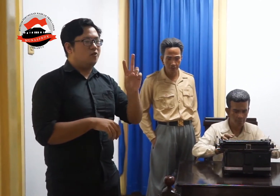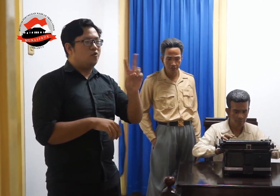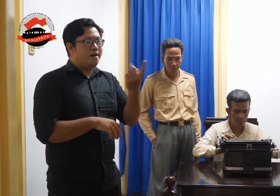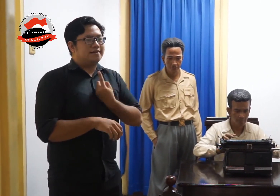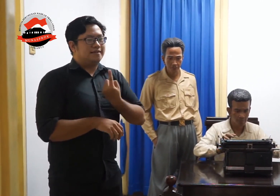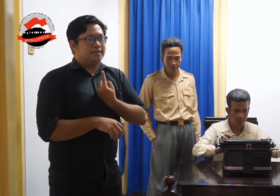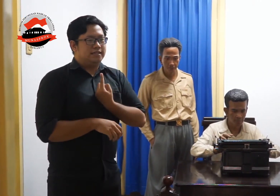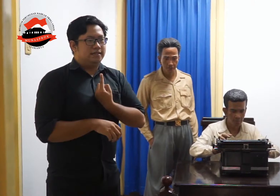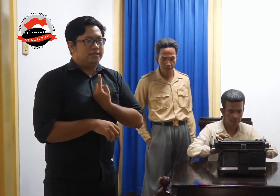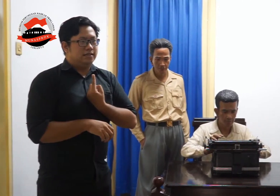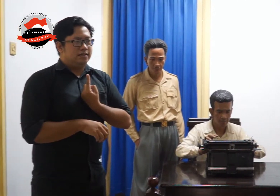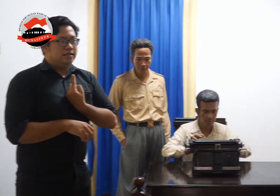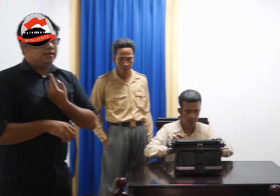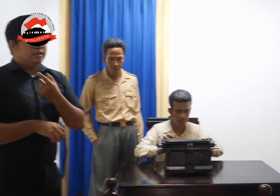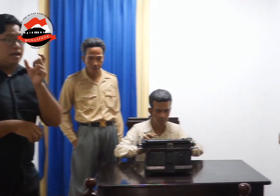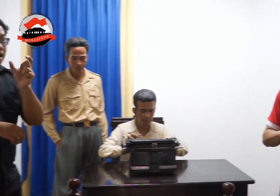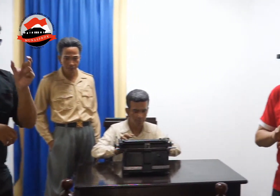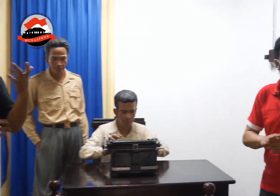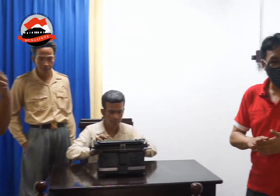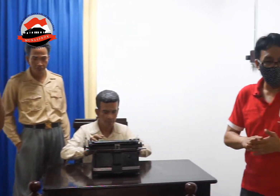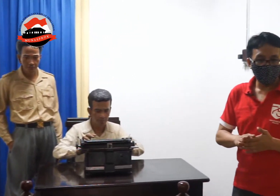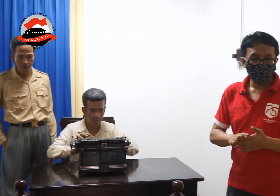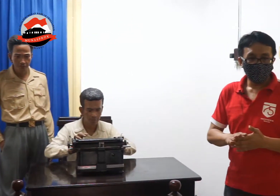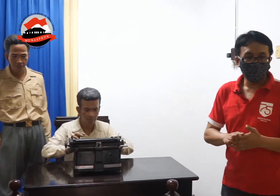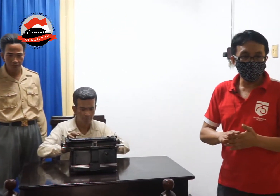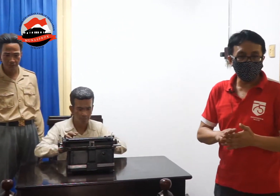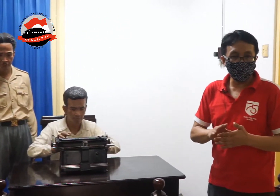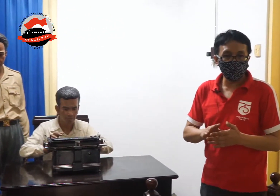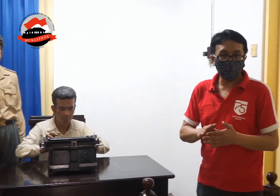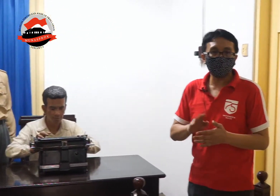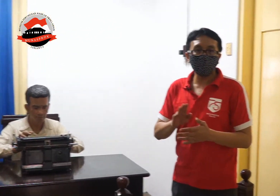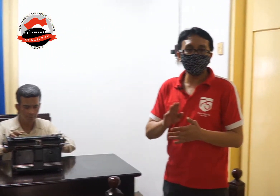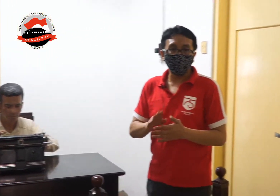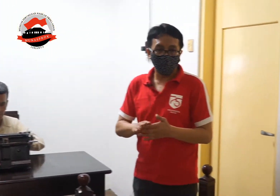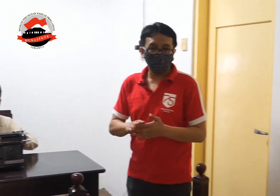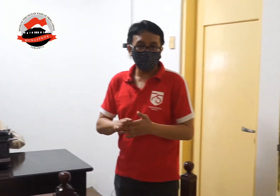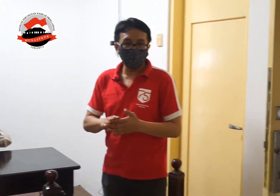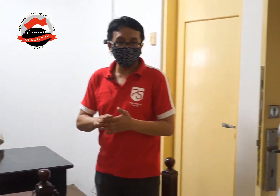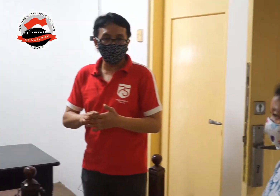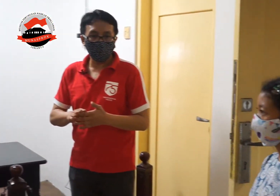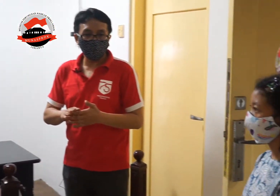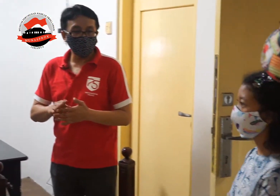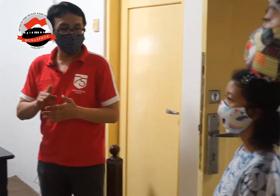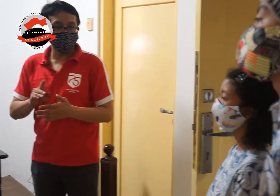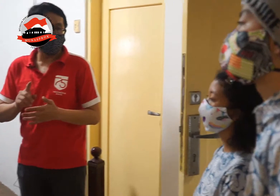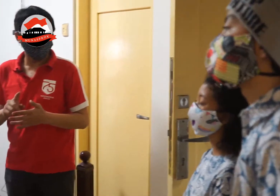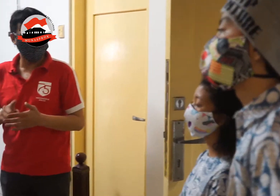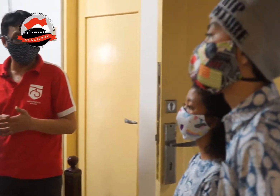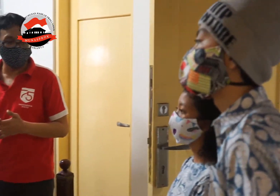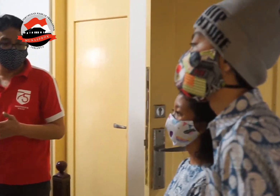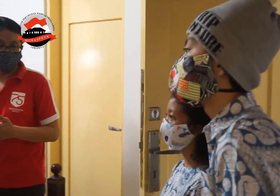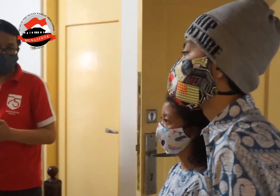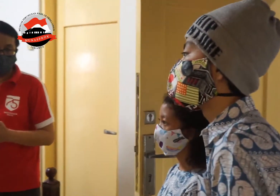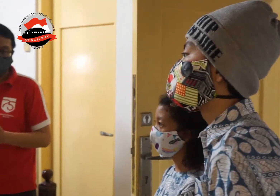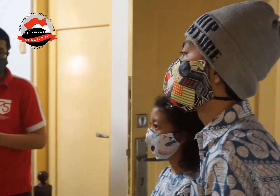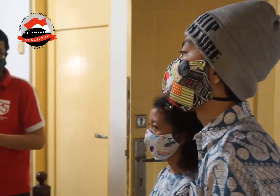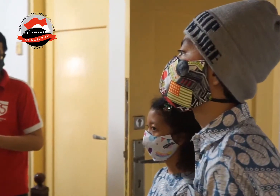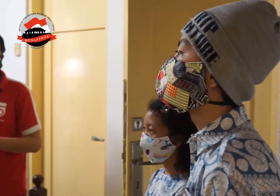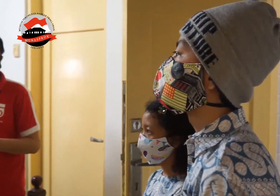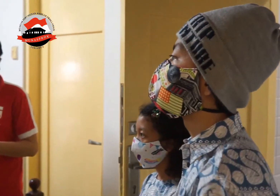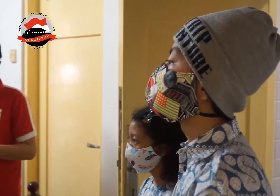Sayuti Melik. Kata-kata tempo menjadi hanya tempo, dikurangi huruf H-nya,